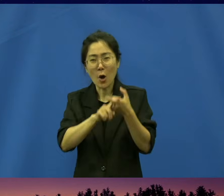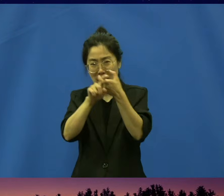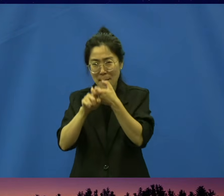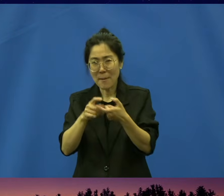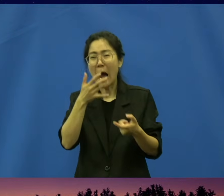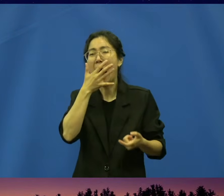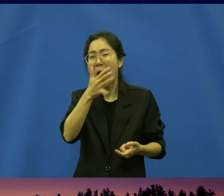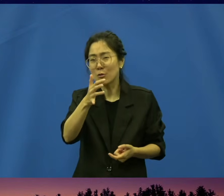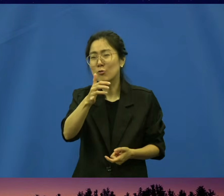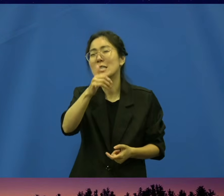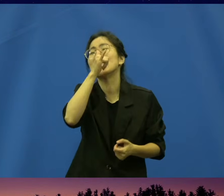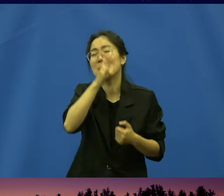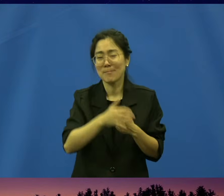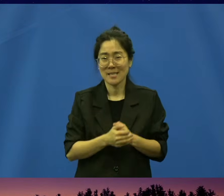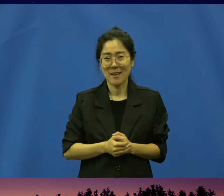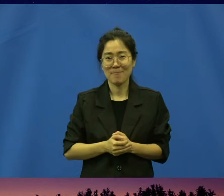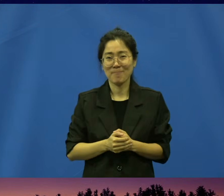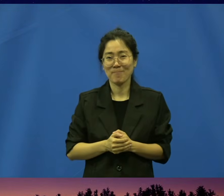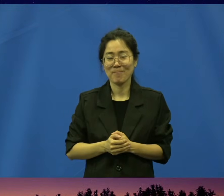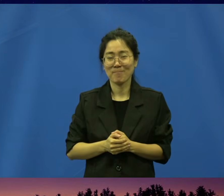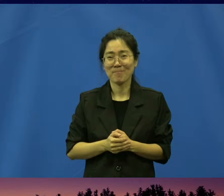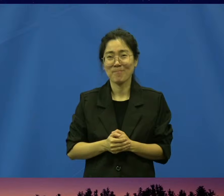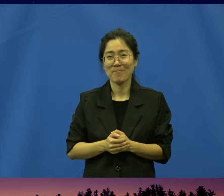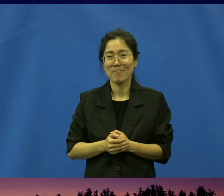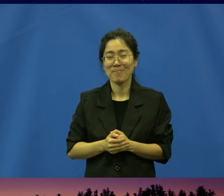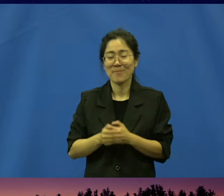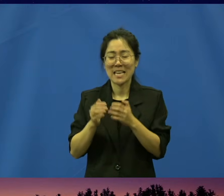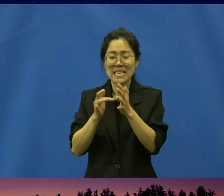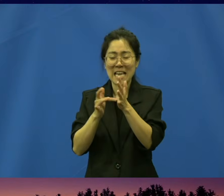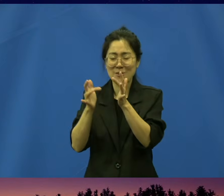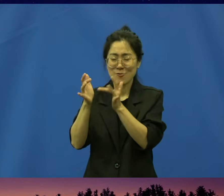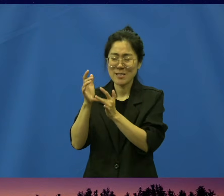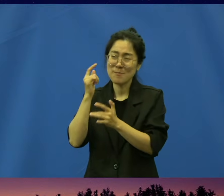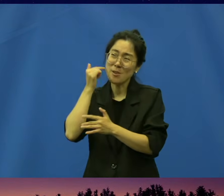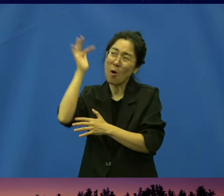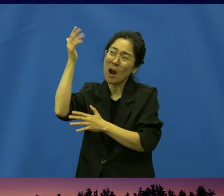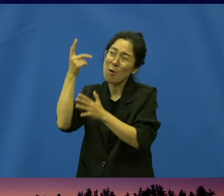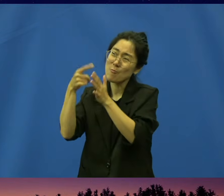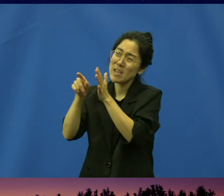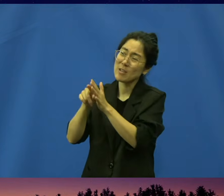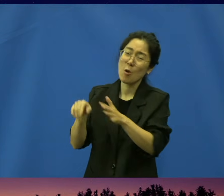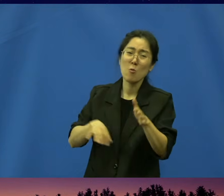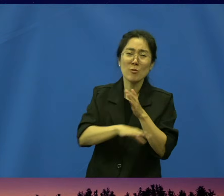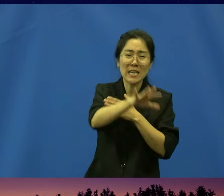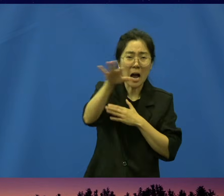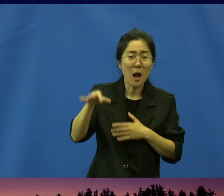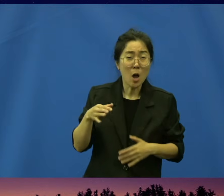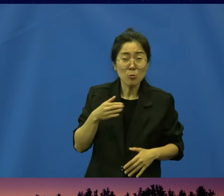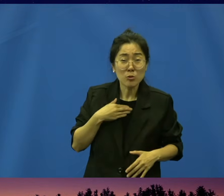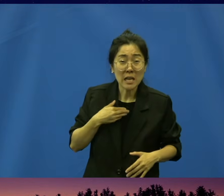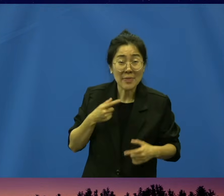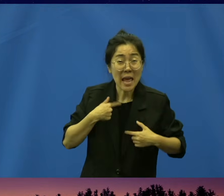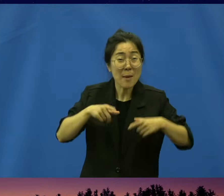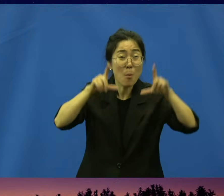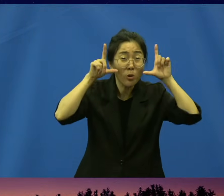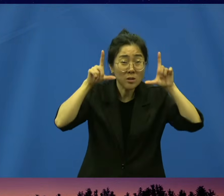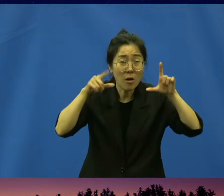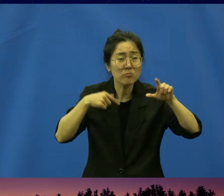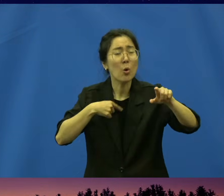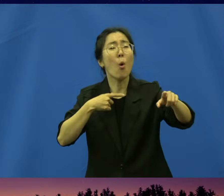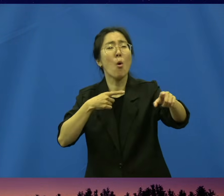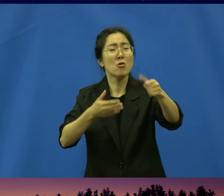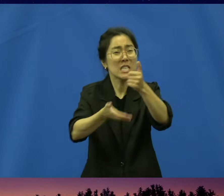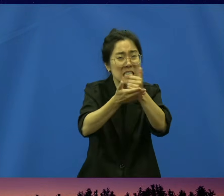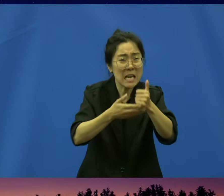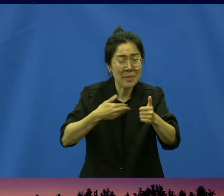것입니다. 예수님을 영화롭게 하는 마음으로 우리가 뭉친다면 지역교회도, 한국교회도, 세계교회도, 우리